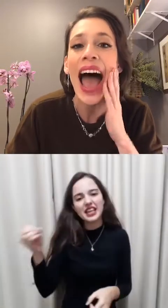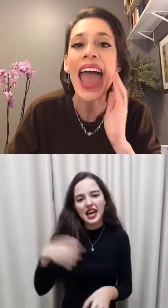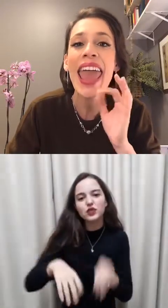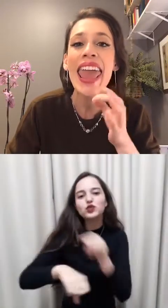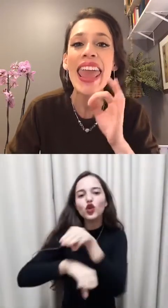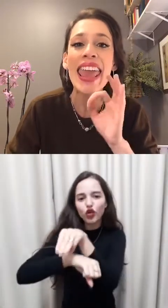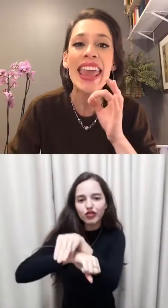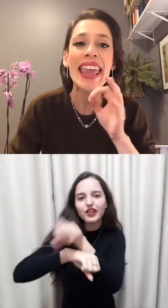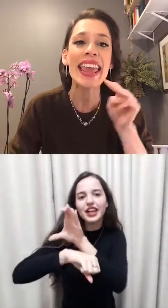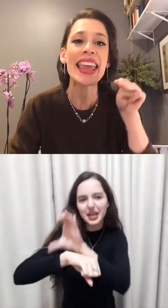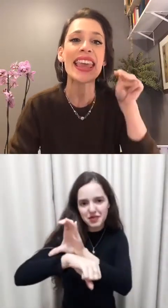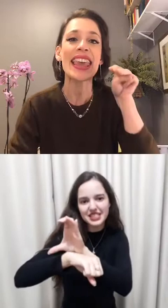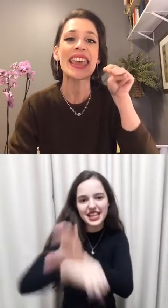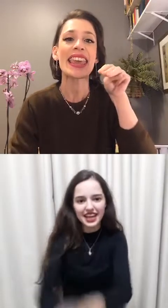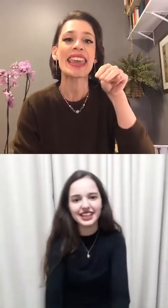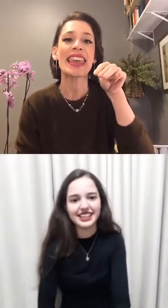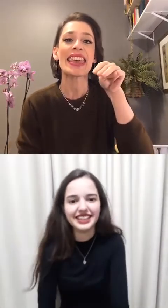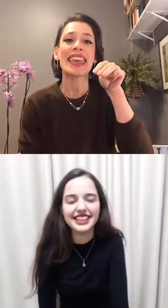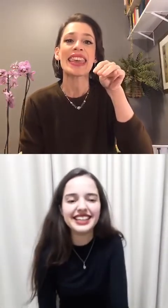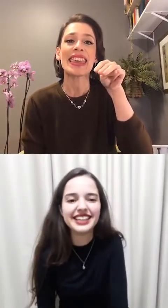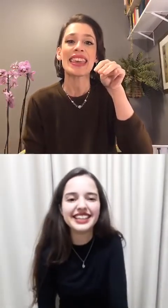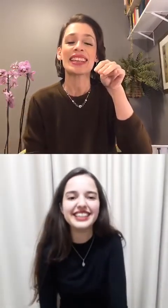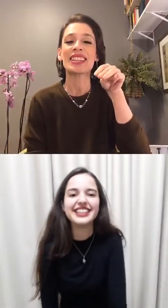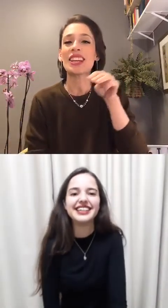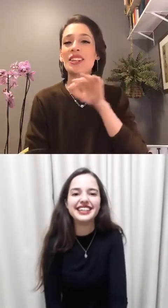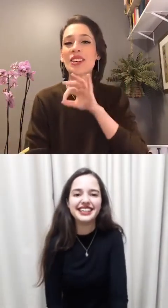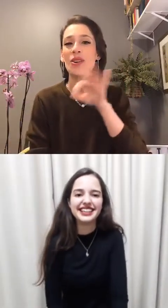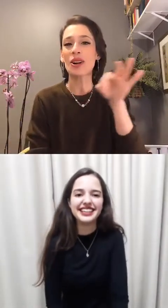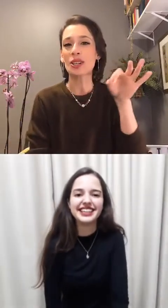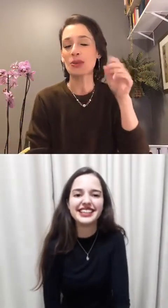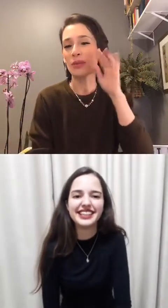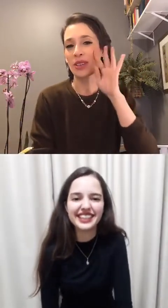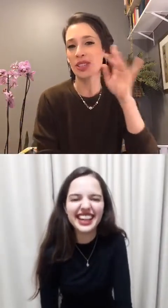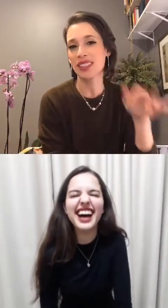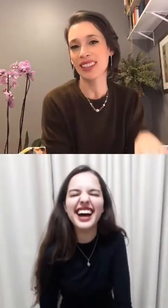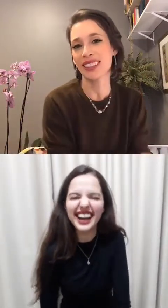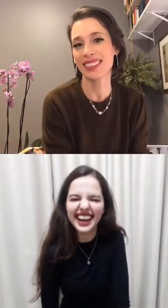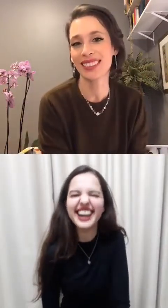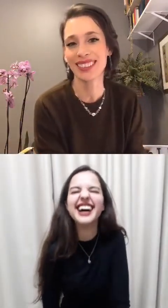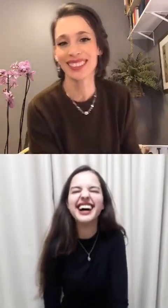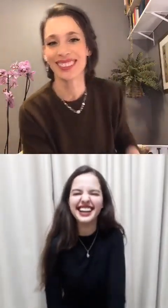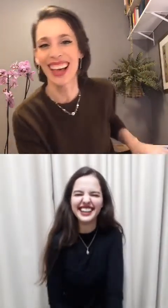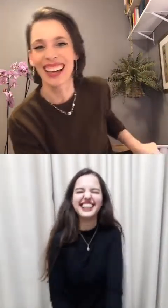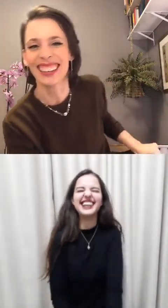ah, criaram um novo MC. gente, que ótimo, imagina.